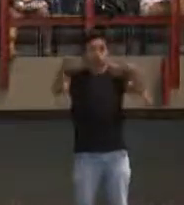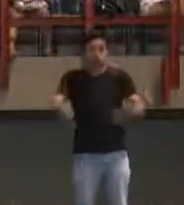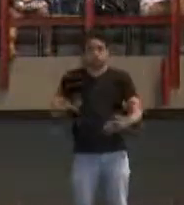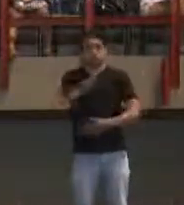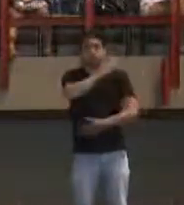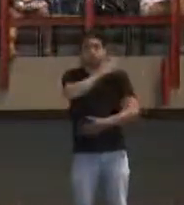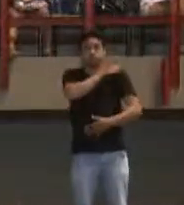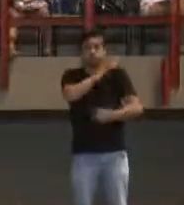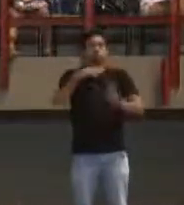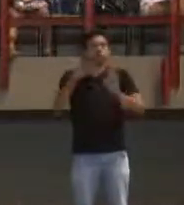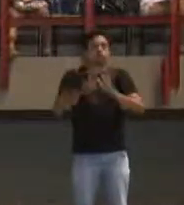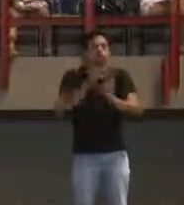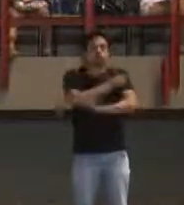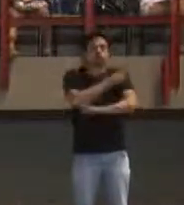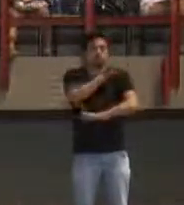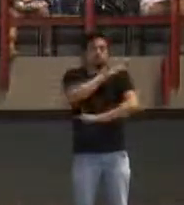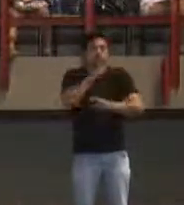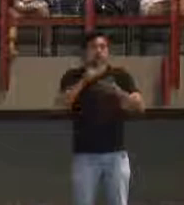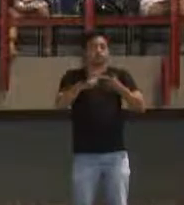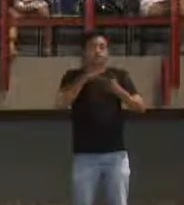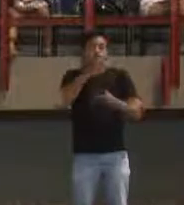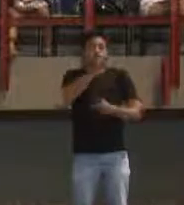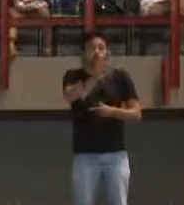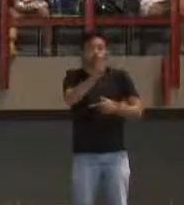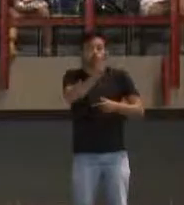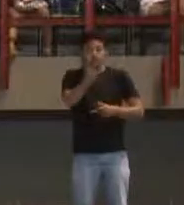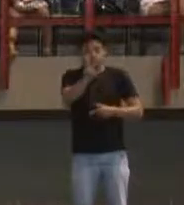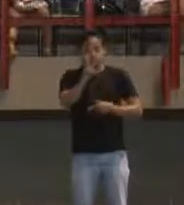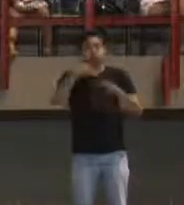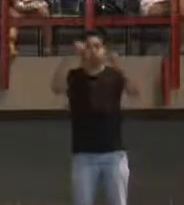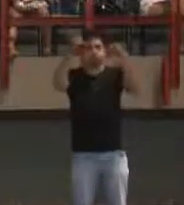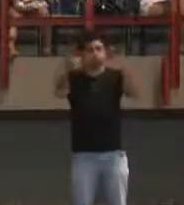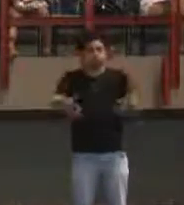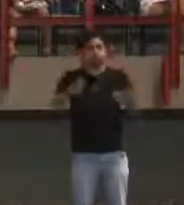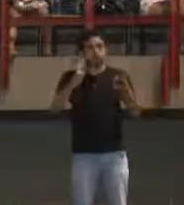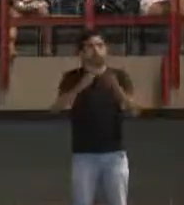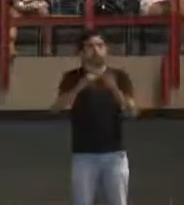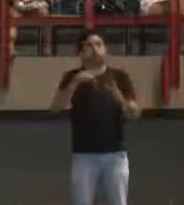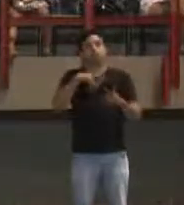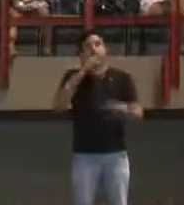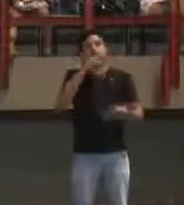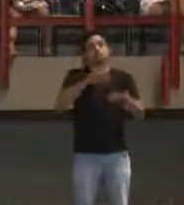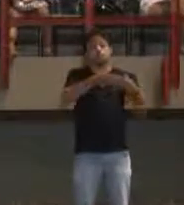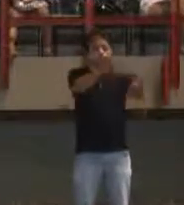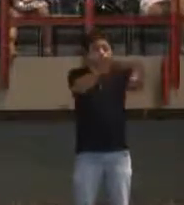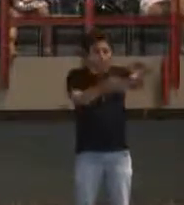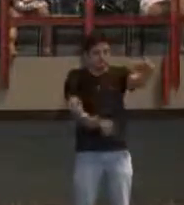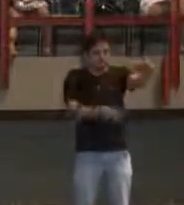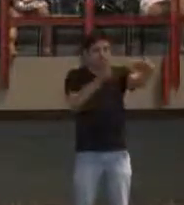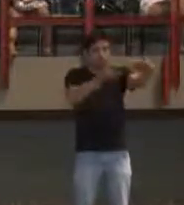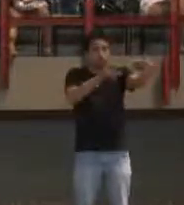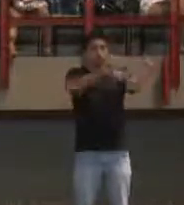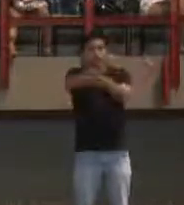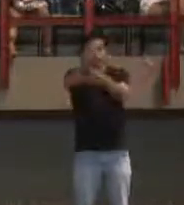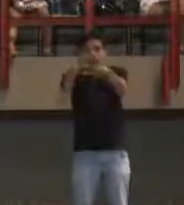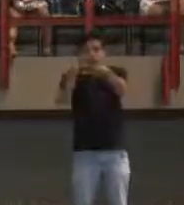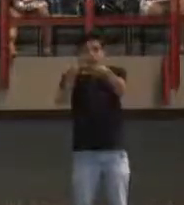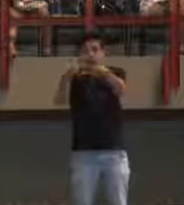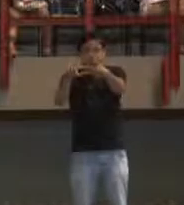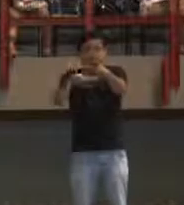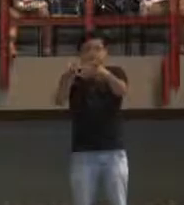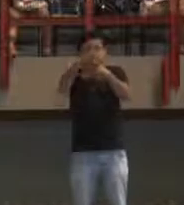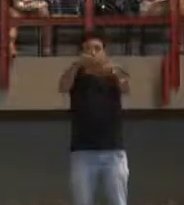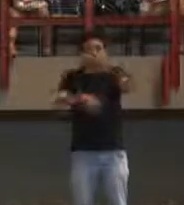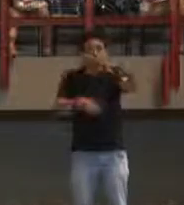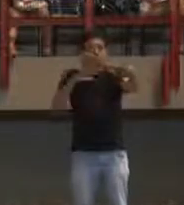ano, todos os meus alunos de pré-vestibular. Numa prova, pessoal, como a prova do Enem, que é uma prova